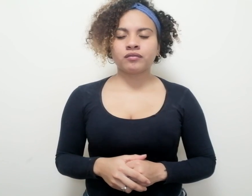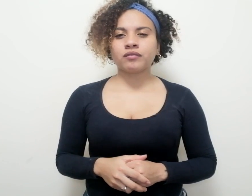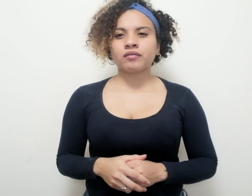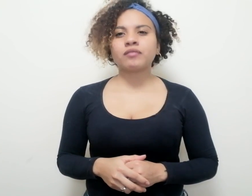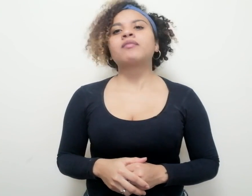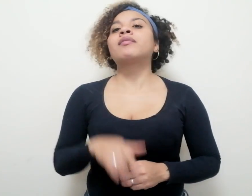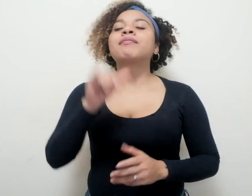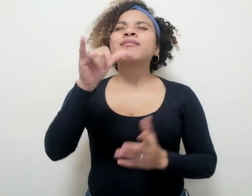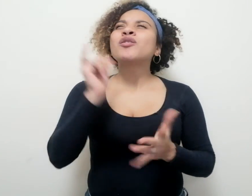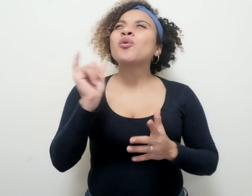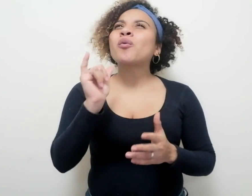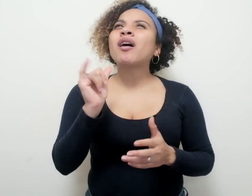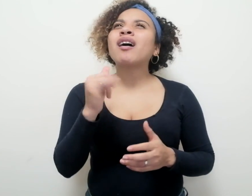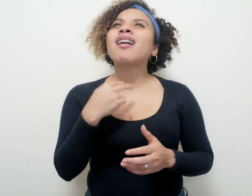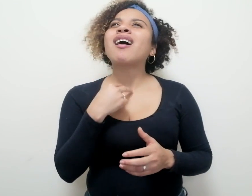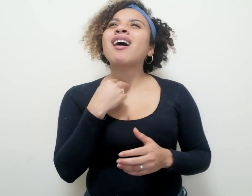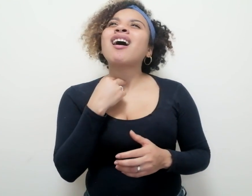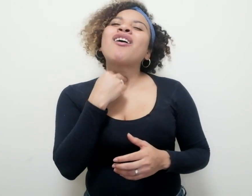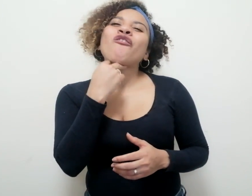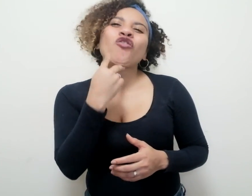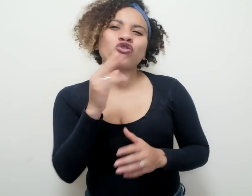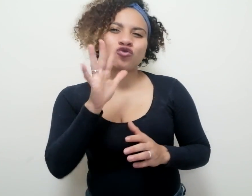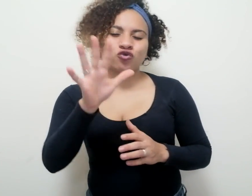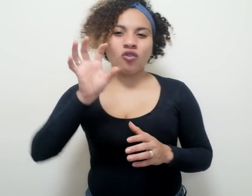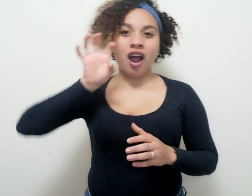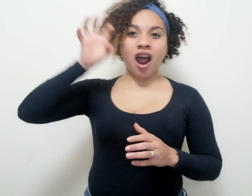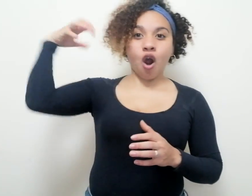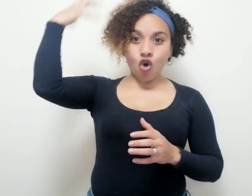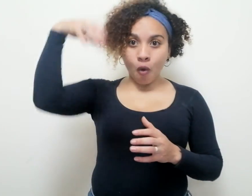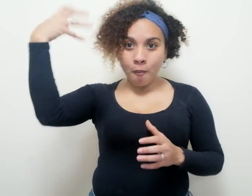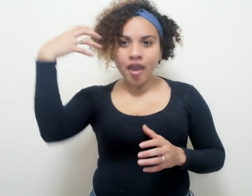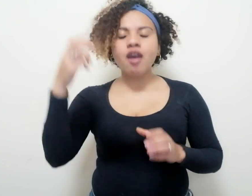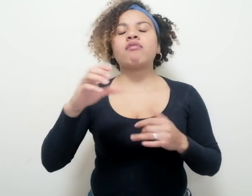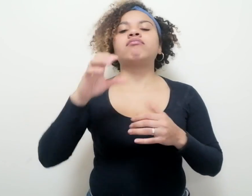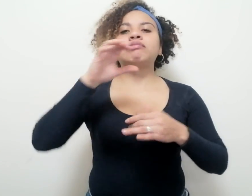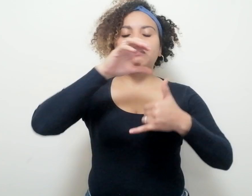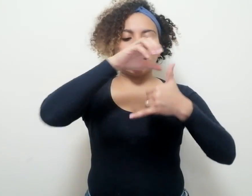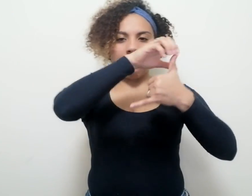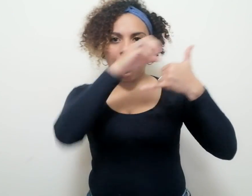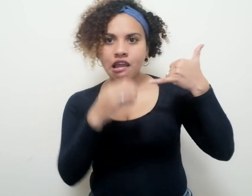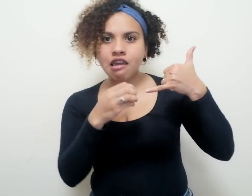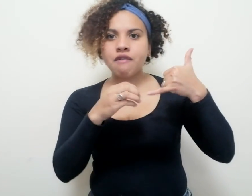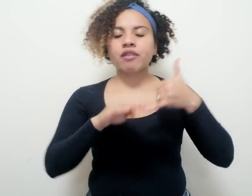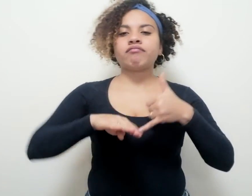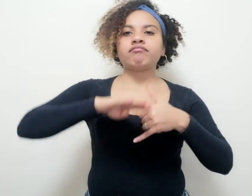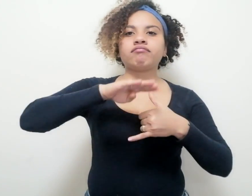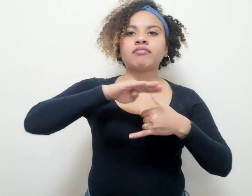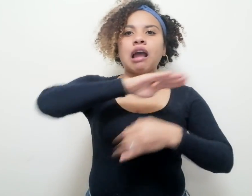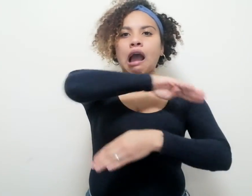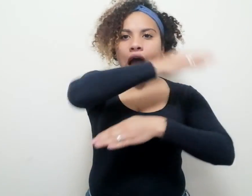con acentos europeos, caribeños, andinos y